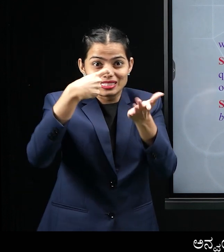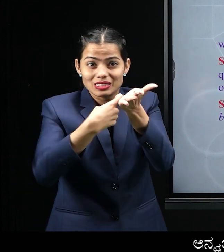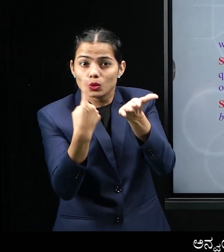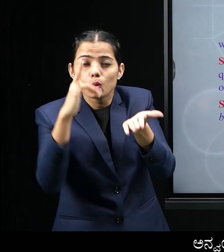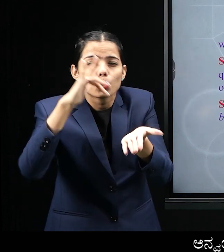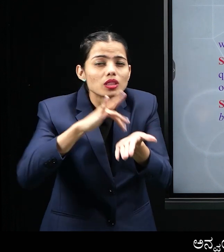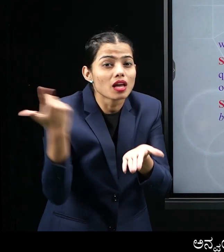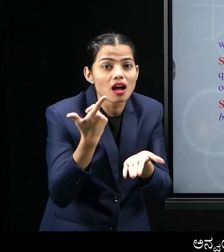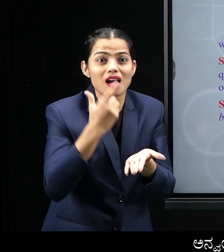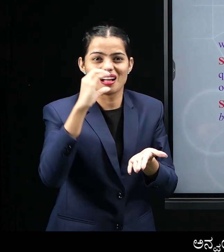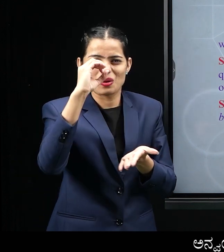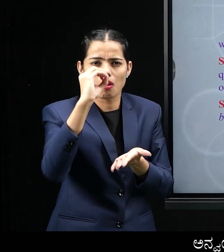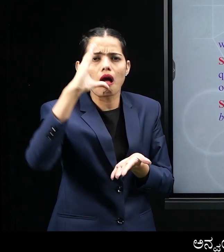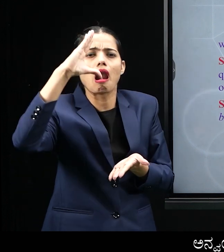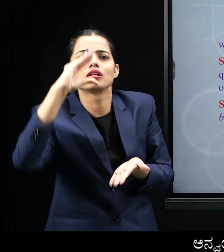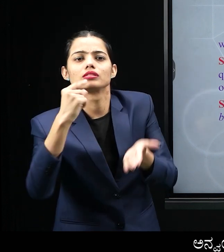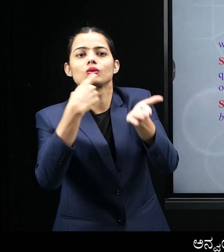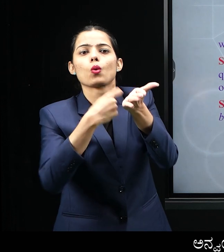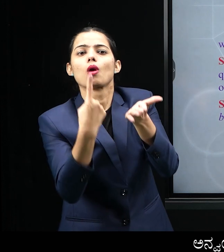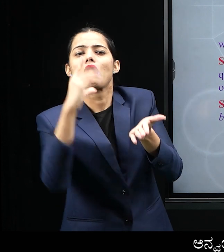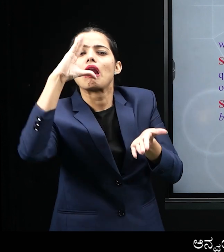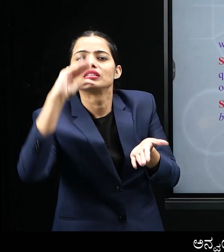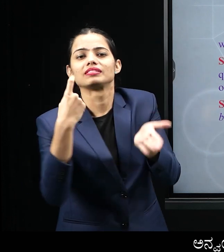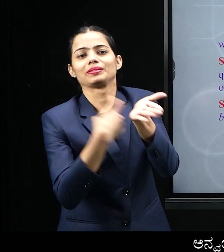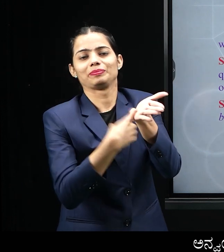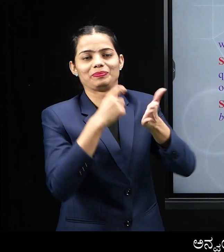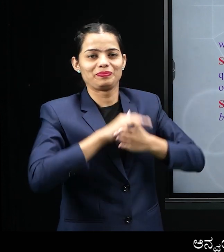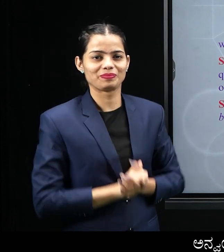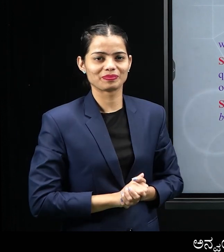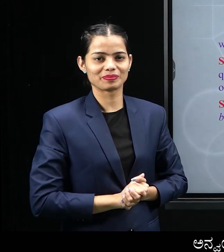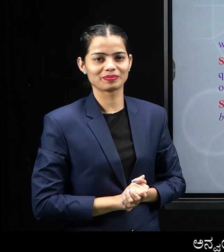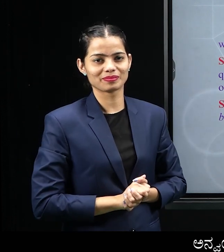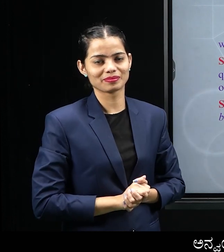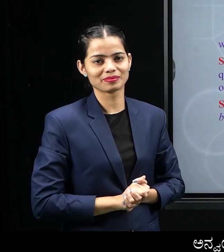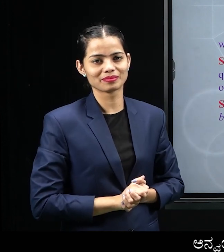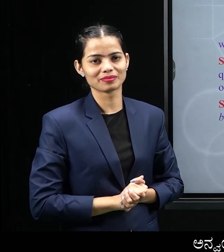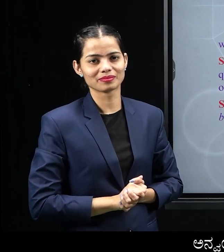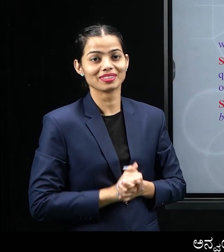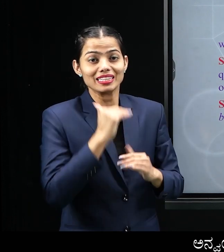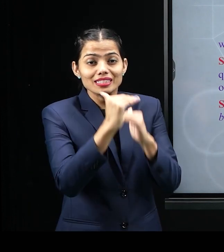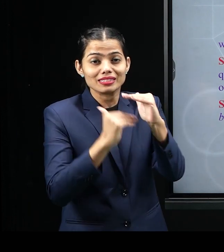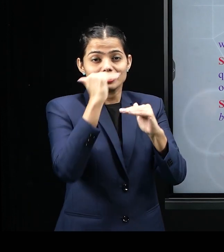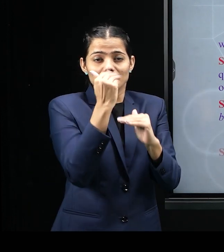RQ1 ಪ್ಲಸ್ R1 0 R ಇದಕ್ಕಿಂತ ಕಡಿಮೆ R. ಹಂತ